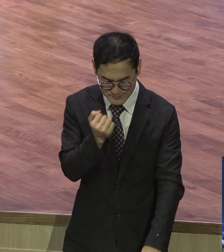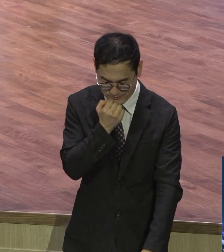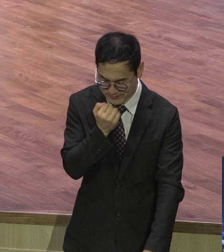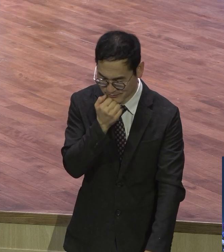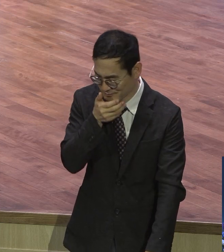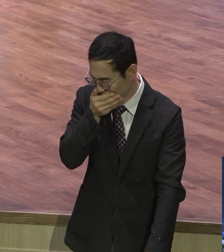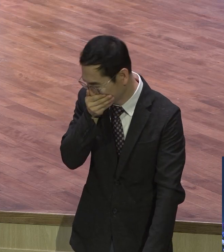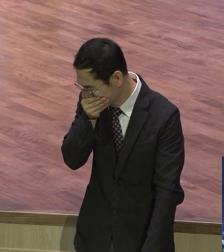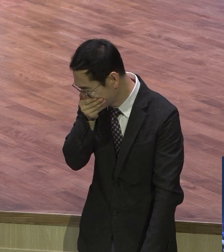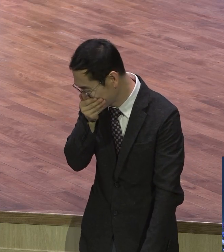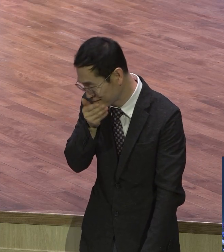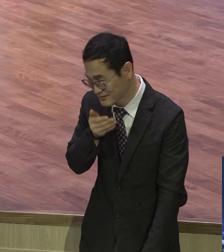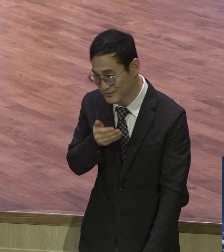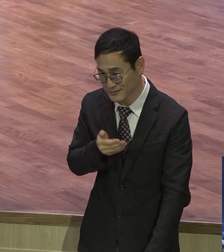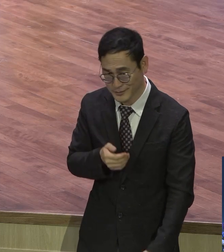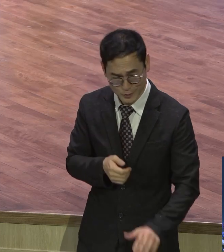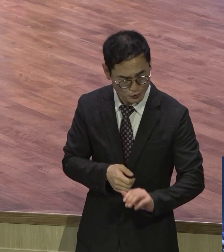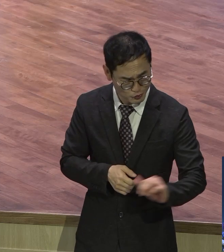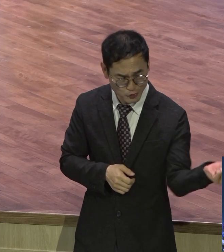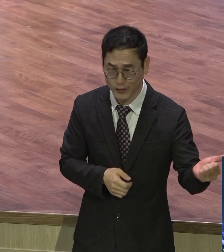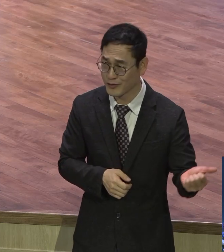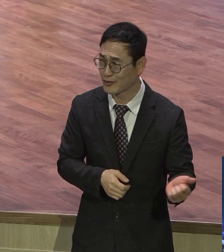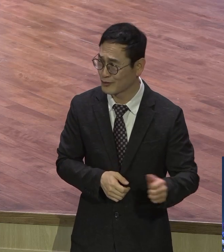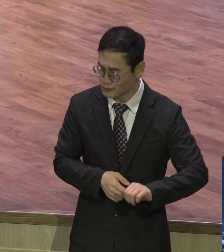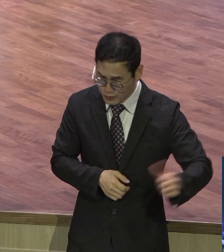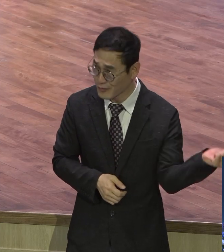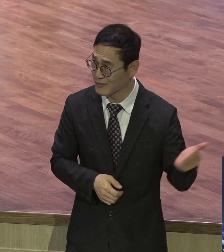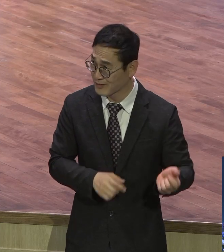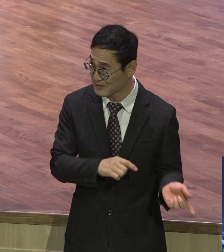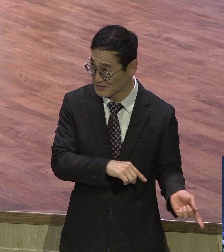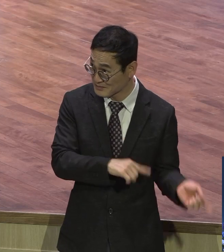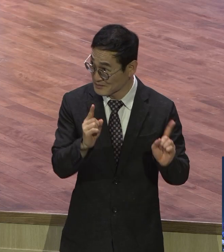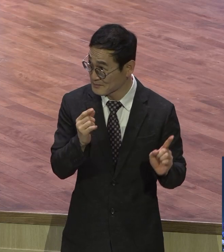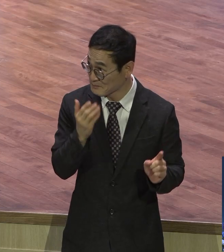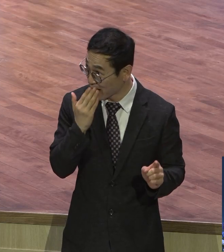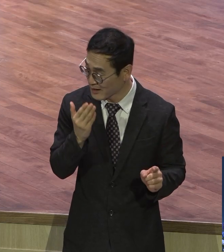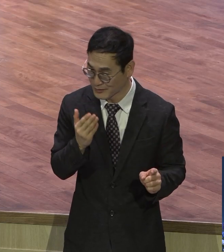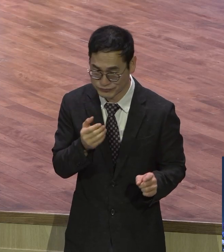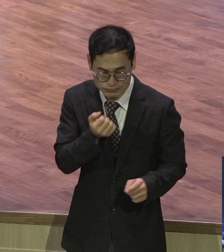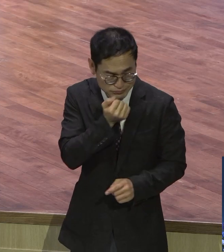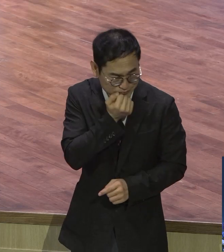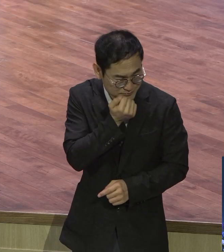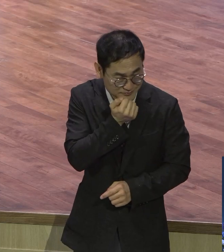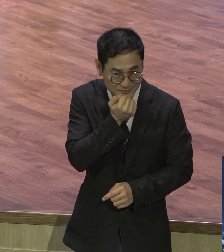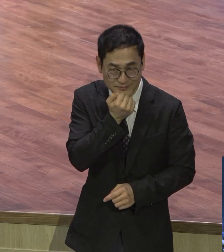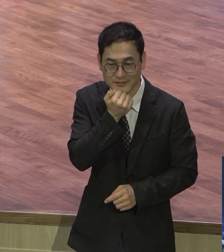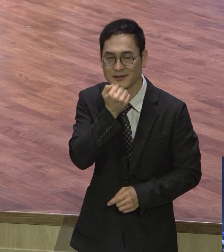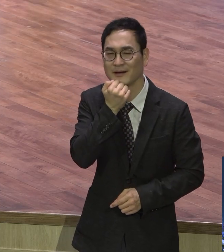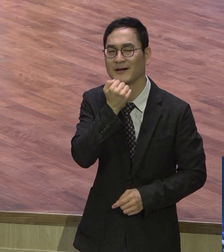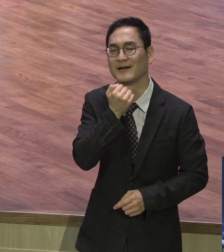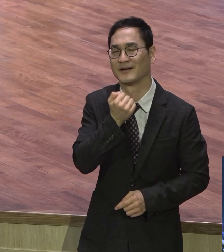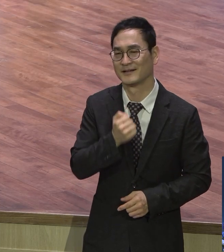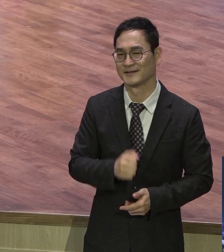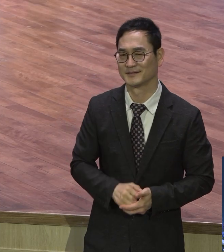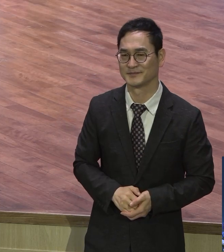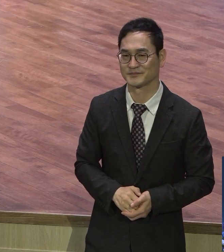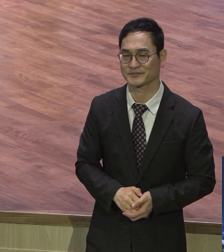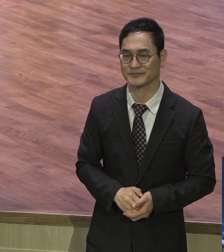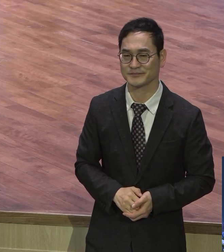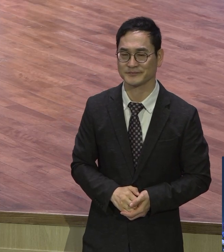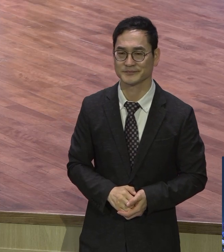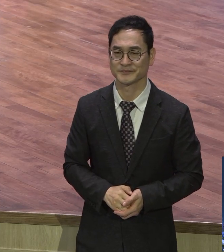죽은 데 살아나냐. 당연한 반응이지요. 예수님은 이런 불신앙의 사람들을